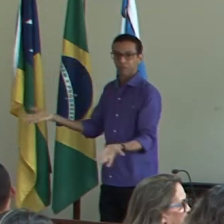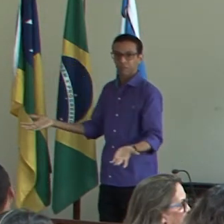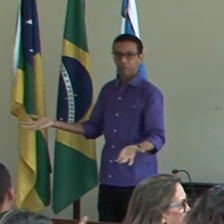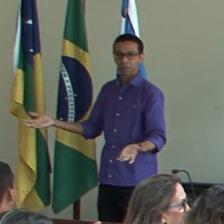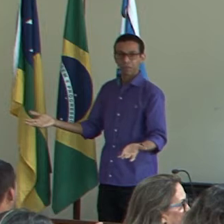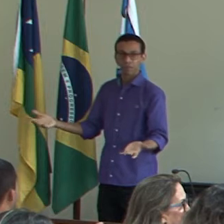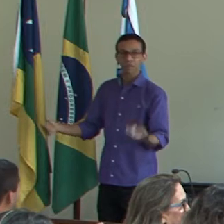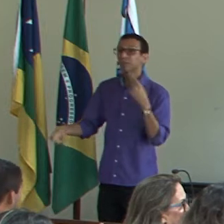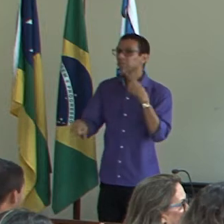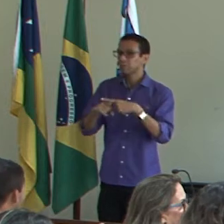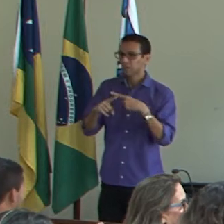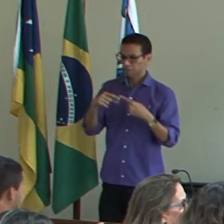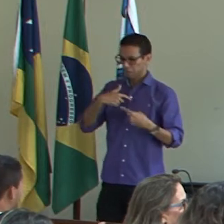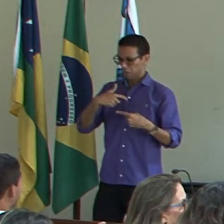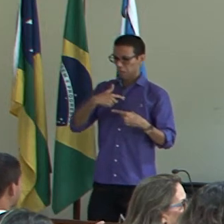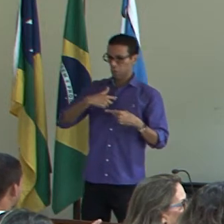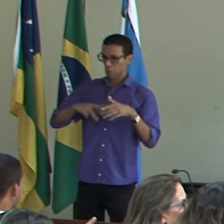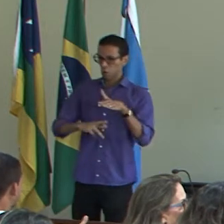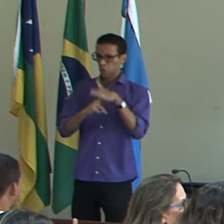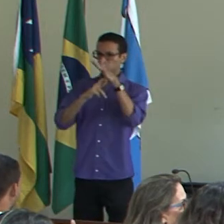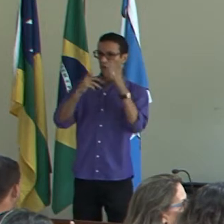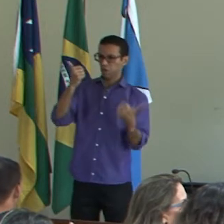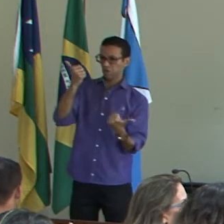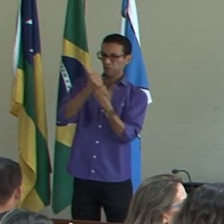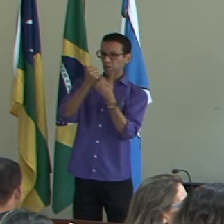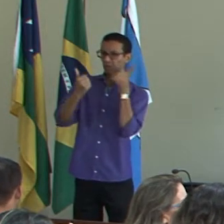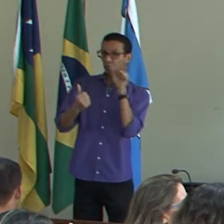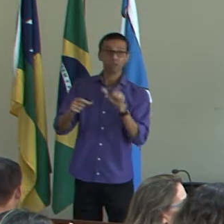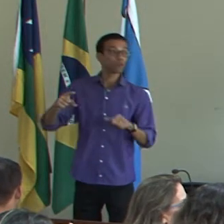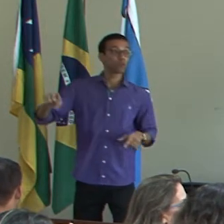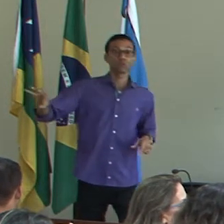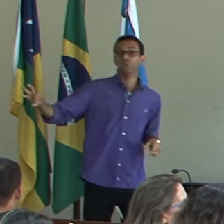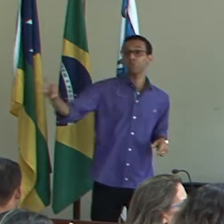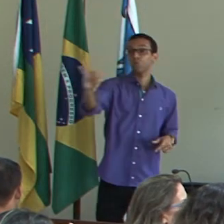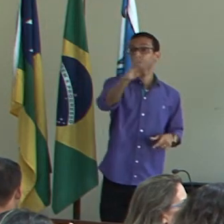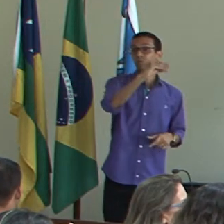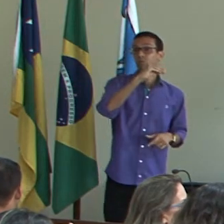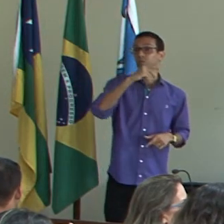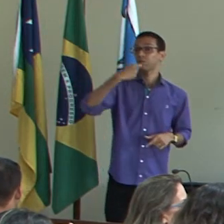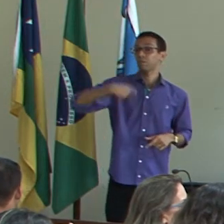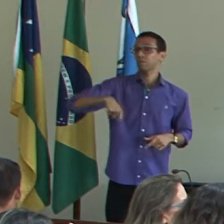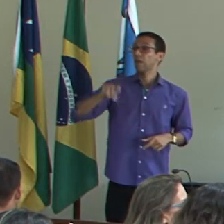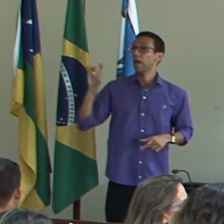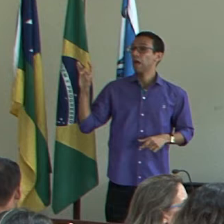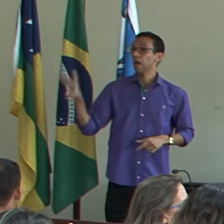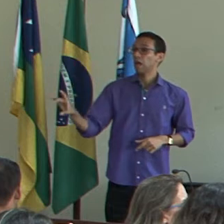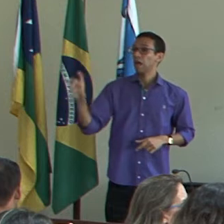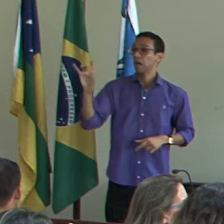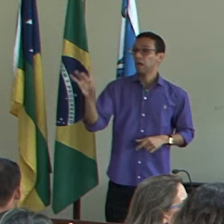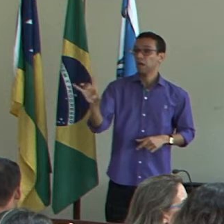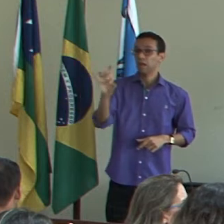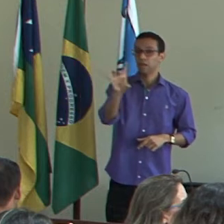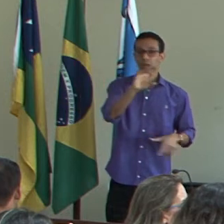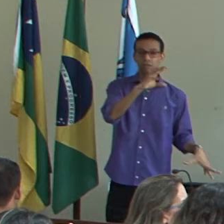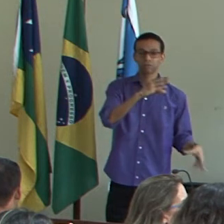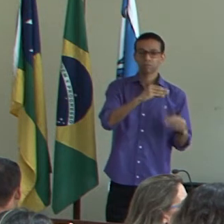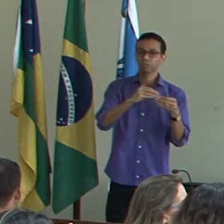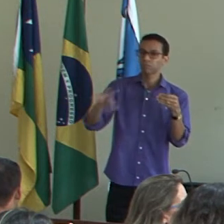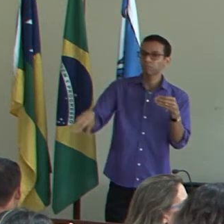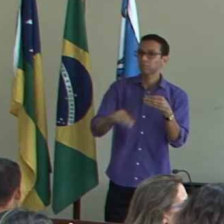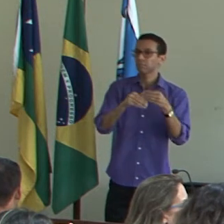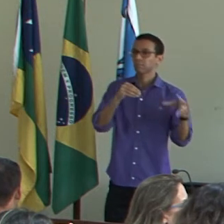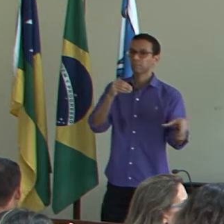nem a vice-reitora, nem a pró-reitora, não é? Somos todos, cada um é contribuindo de